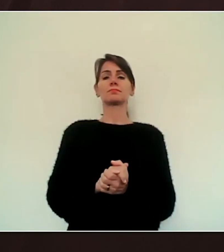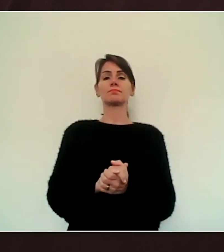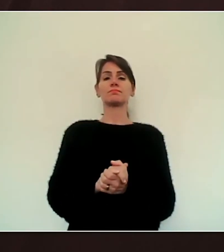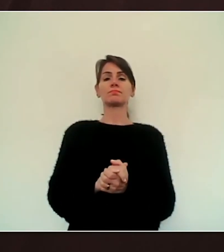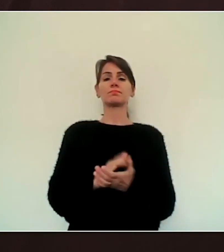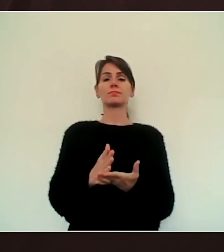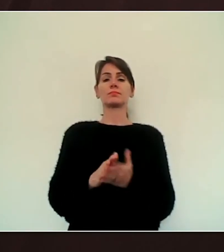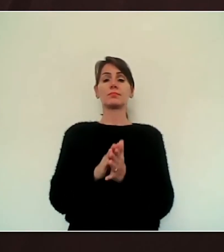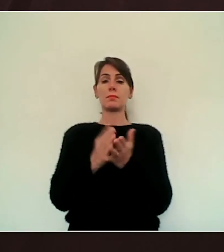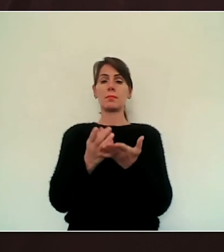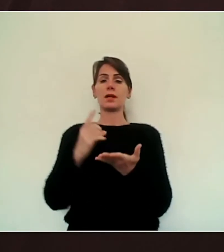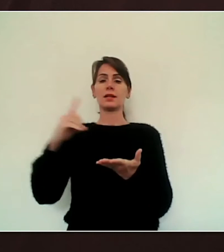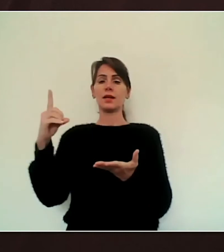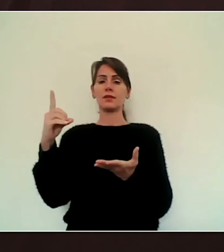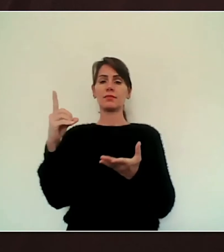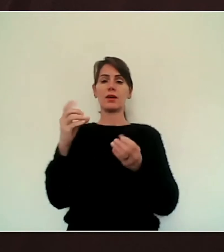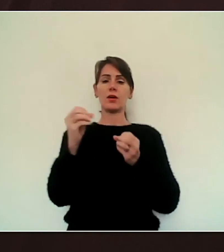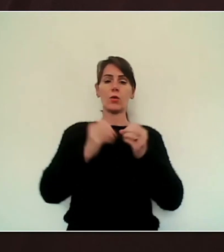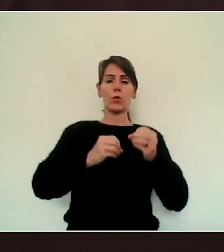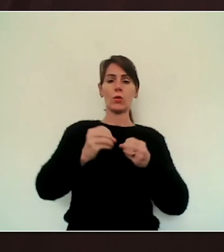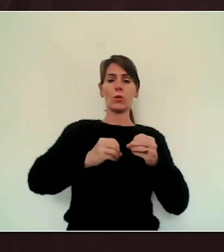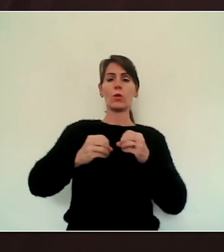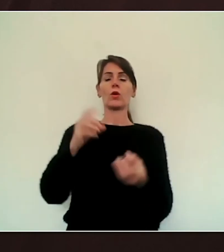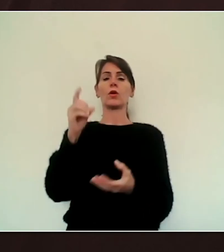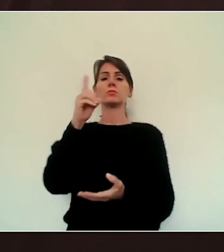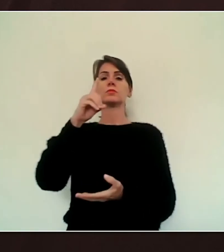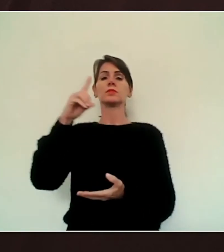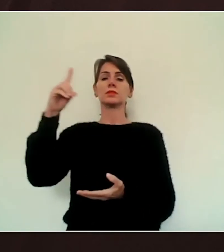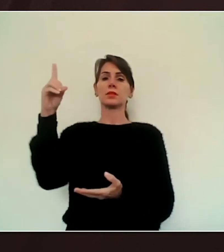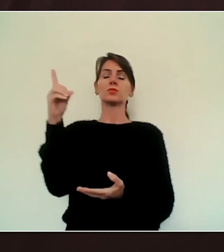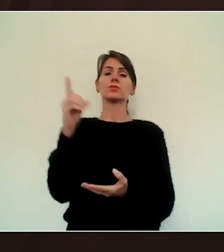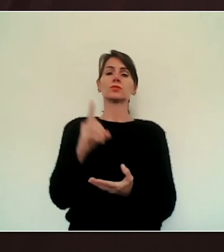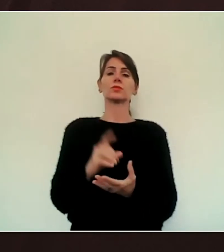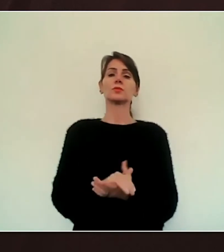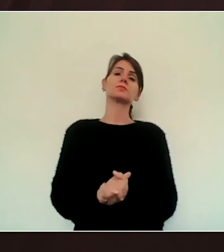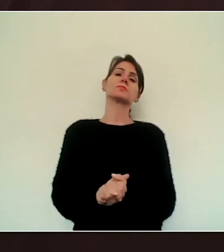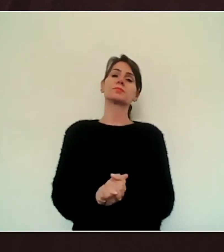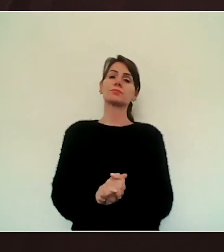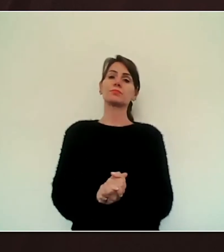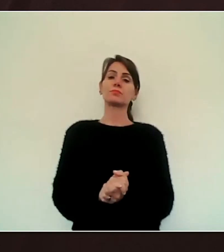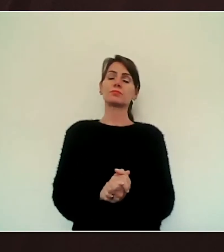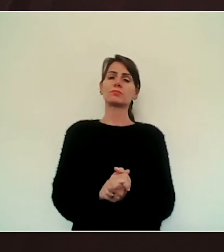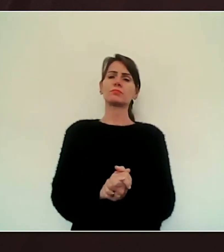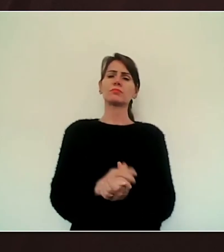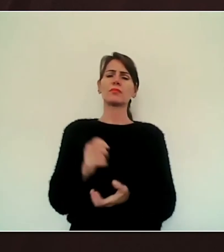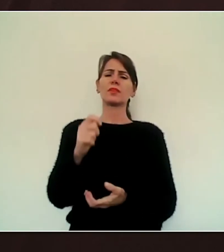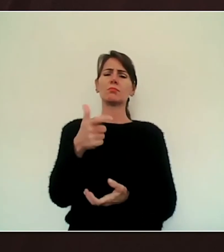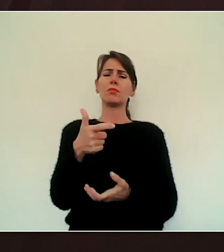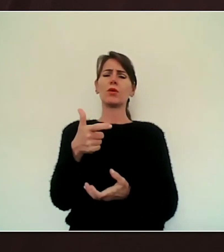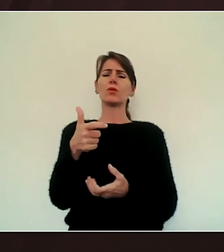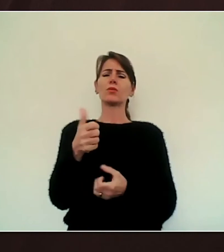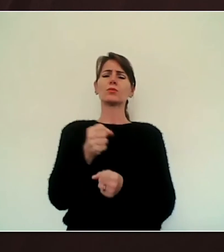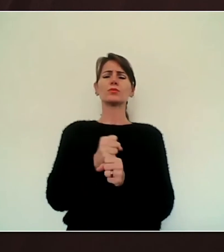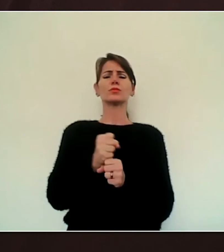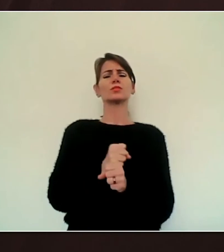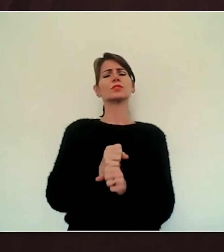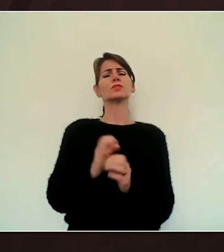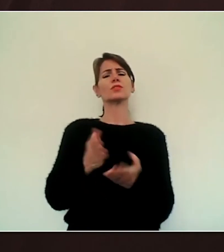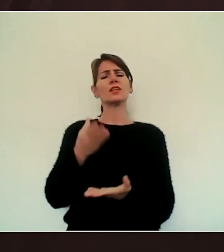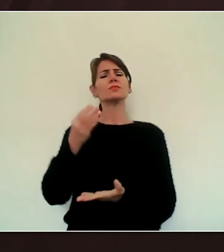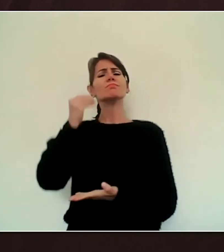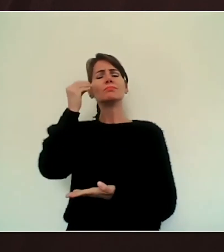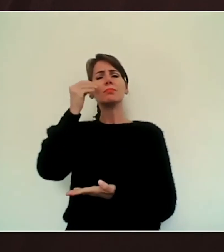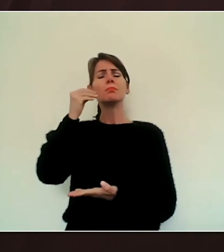de Deus. E as coisas estão ocorrendo, irmãos, nesses poucos anos que nós estamos experimentando, irmão, são